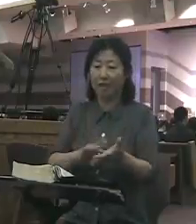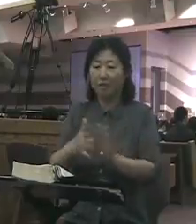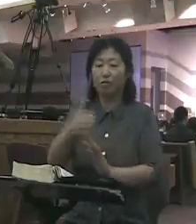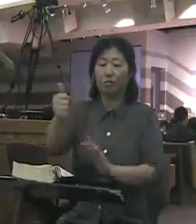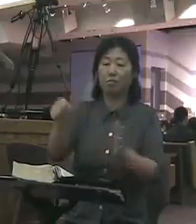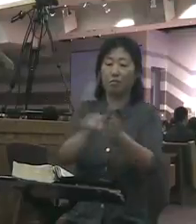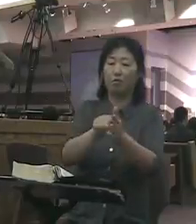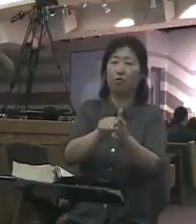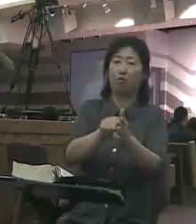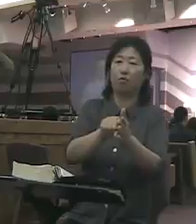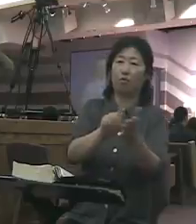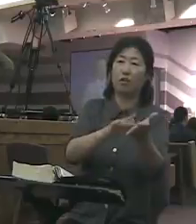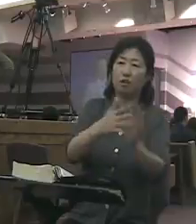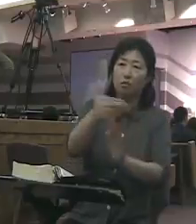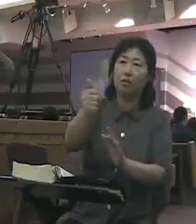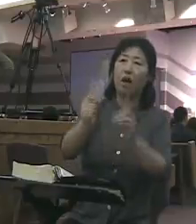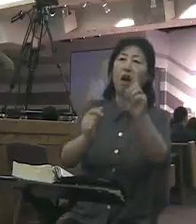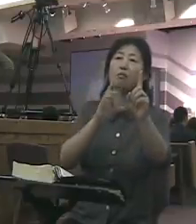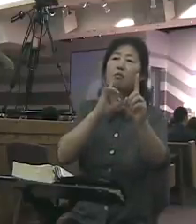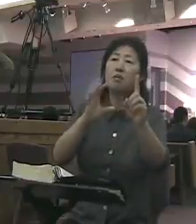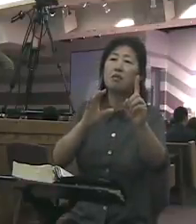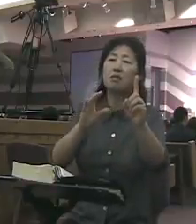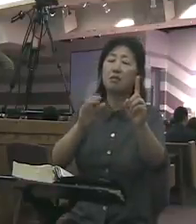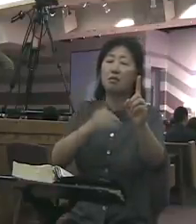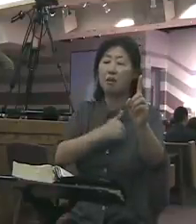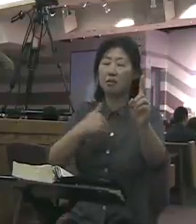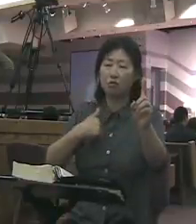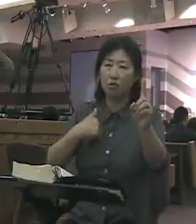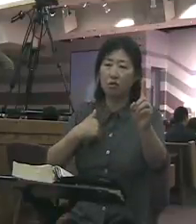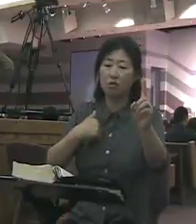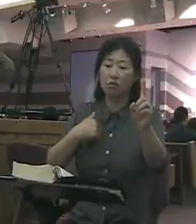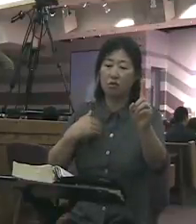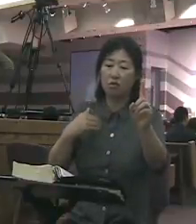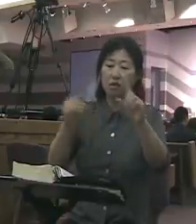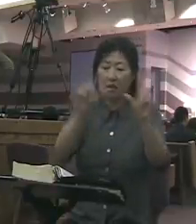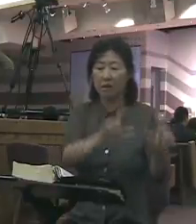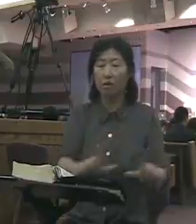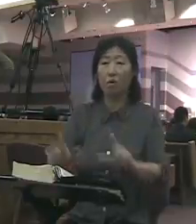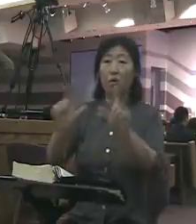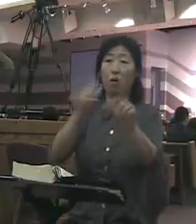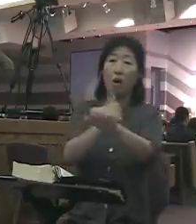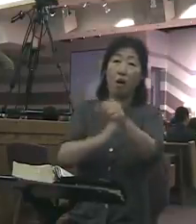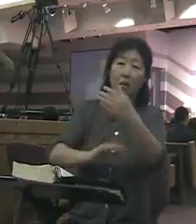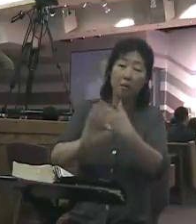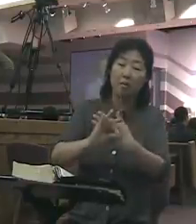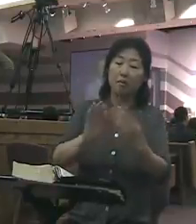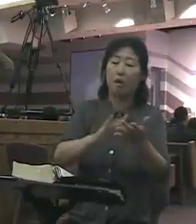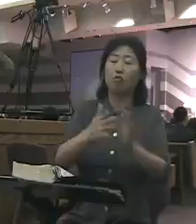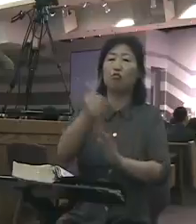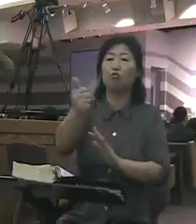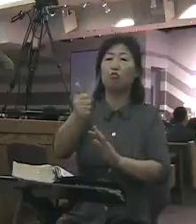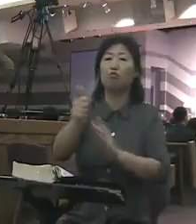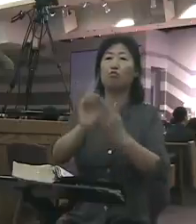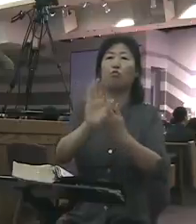믿고 예수님 한 분만으로 내가 만족하며 산다고 하지만 예수님 외에 다른 것, 놓지